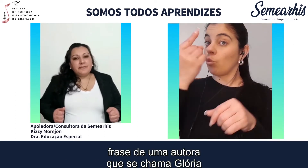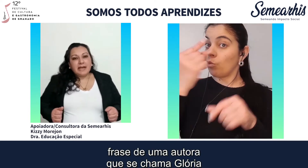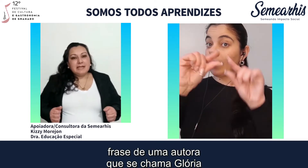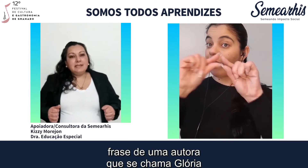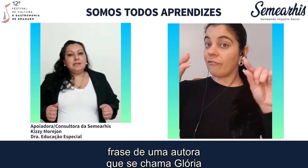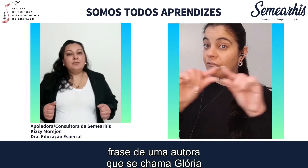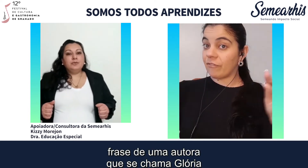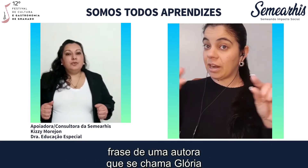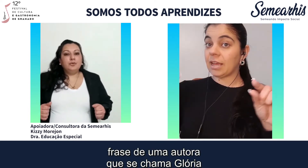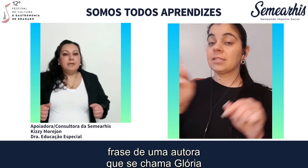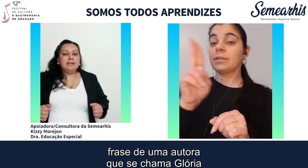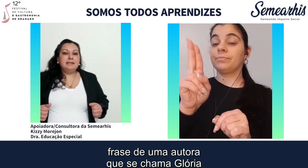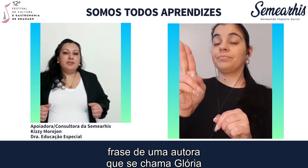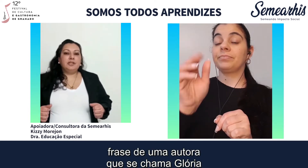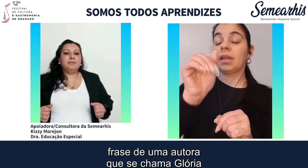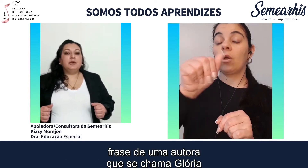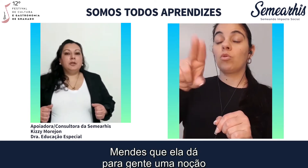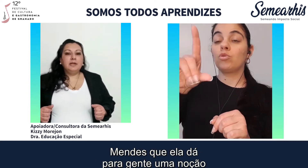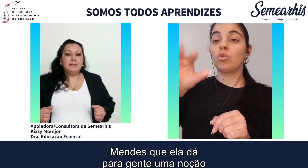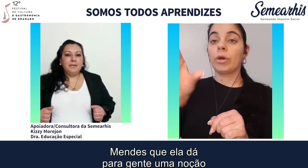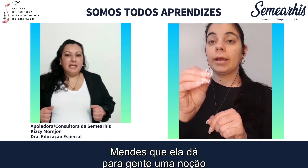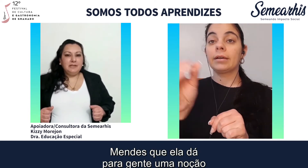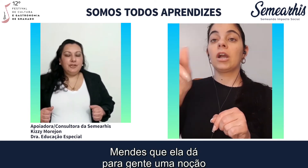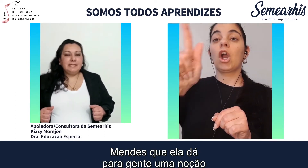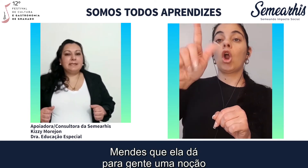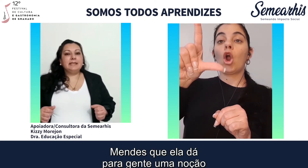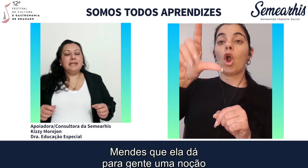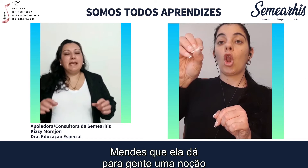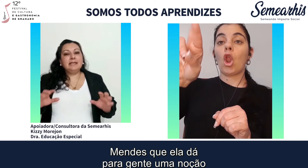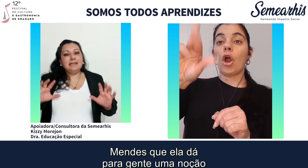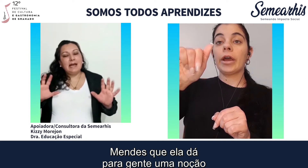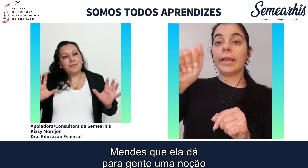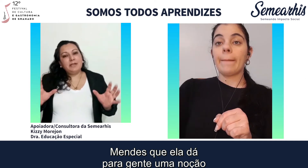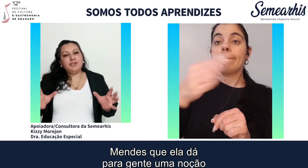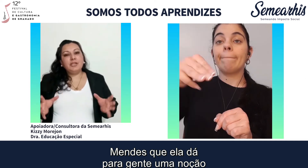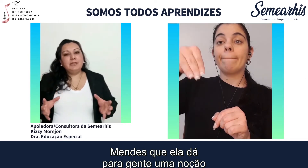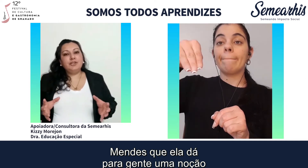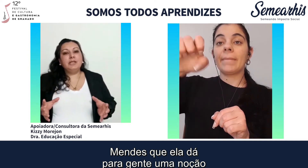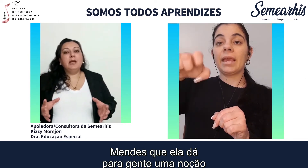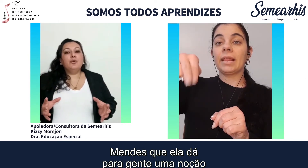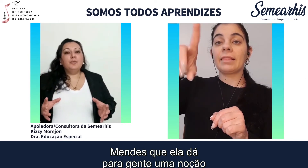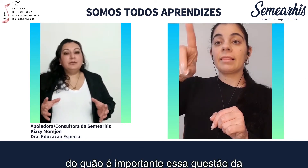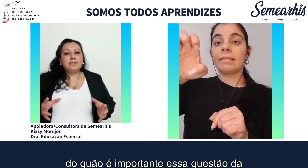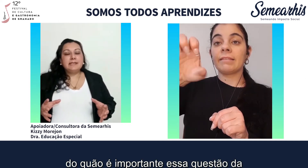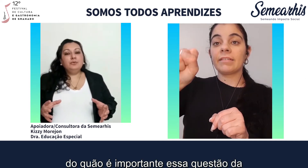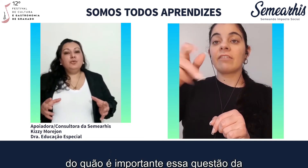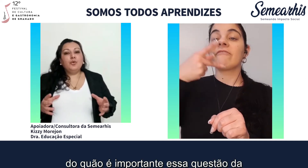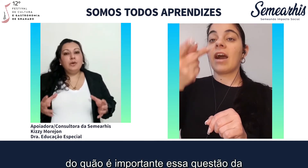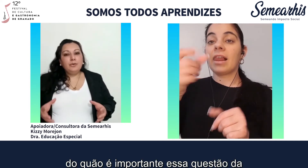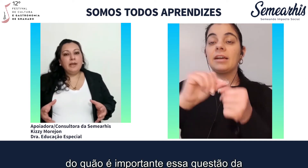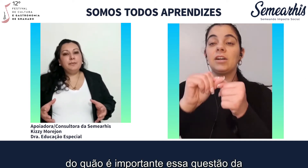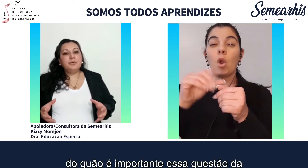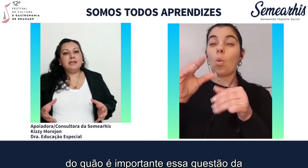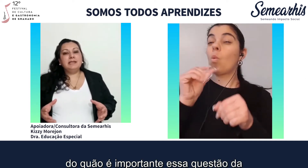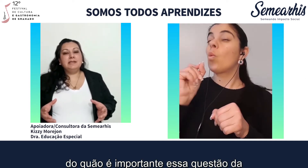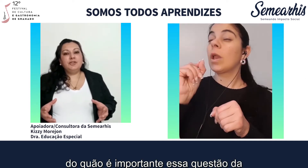uma frase de uma autora que se chama Glória Mendes, que ela dá pra gente uma noção do